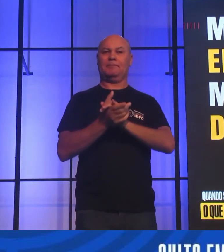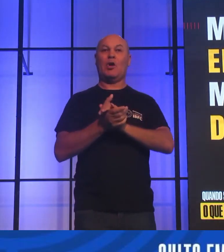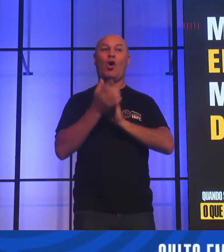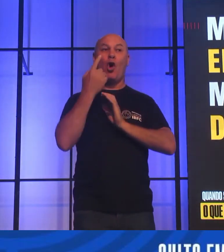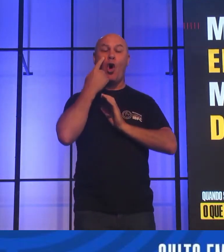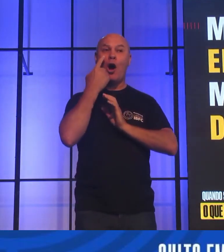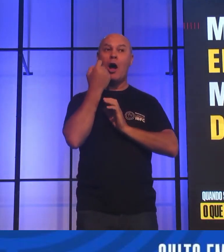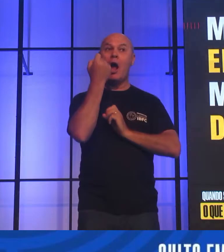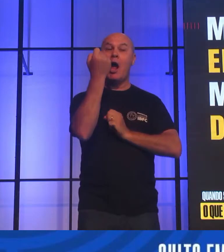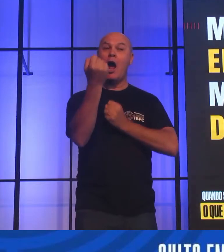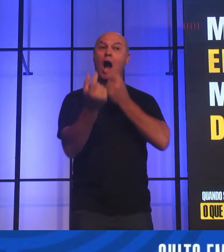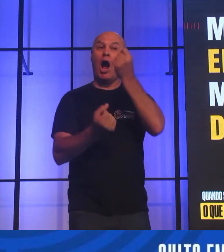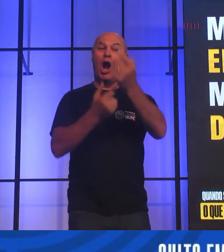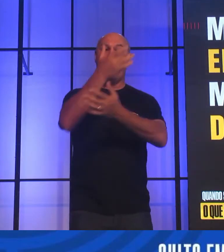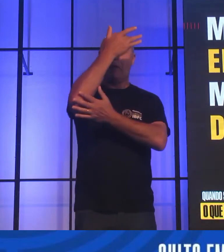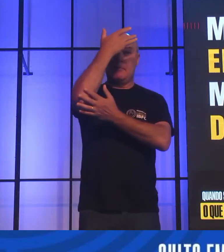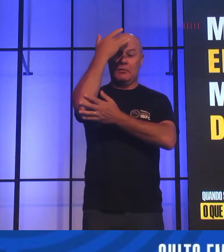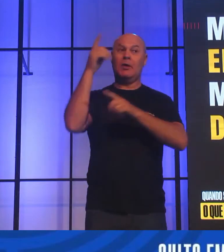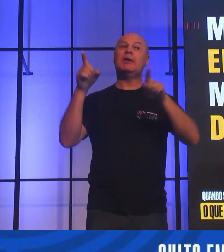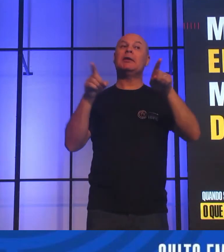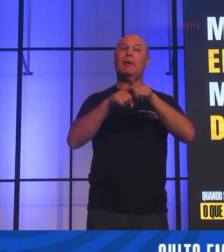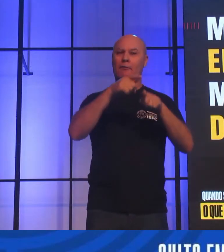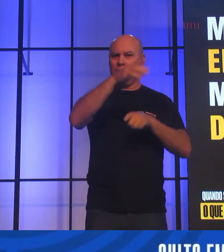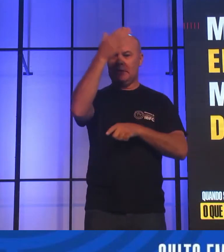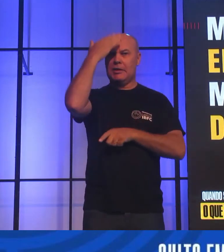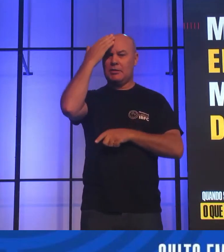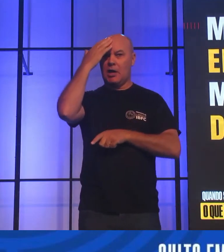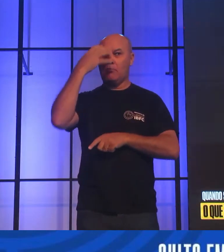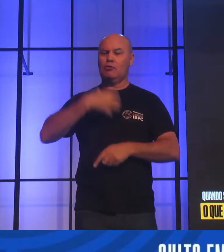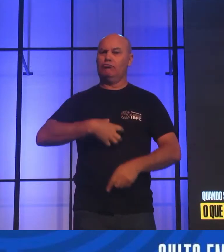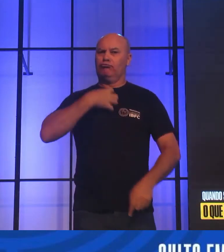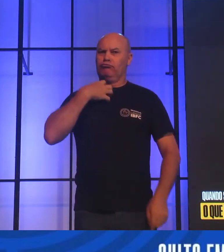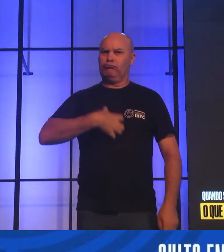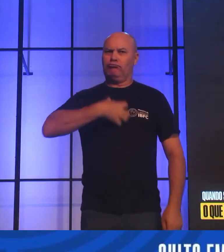se tornam extremamente violentos, agressivos,